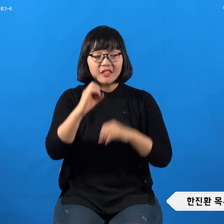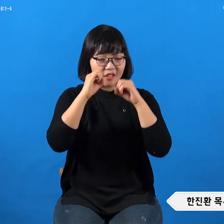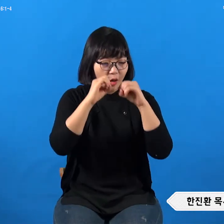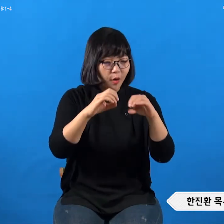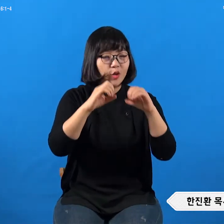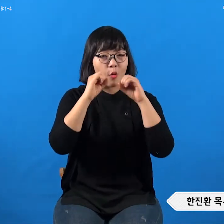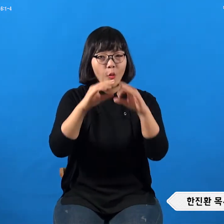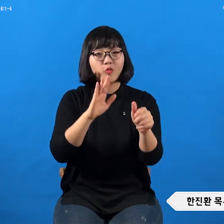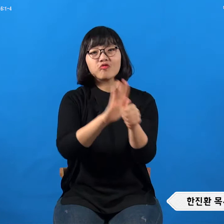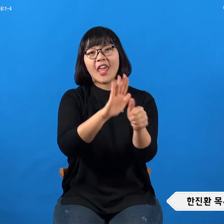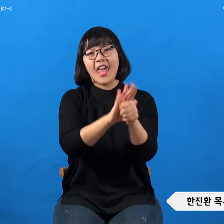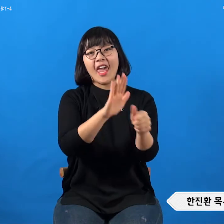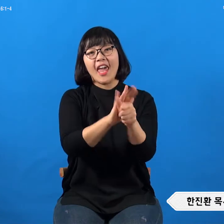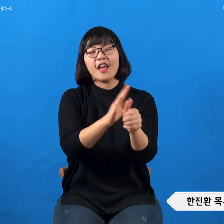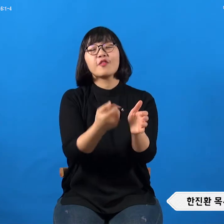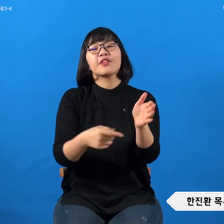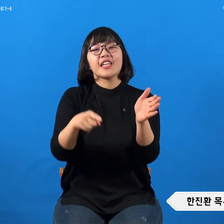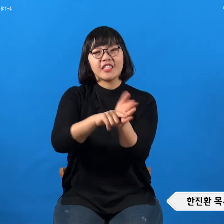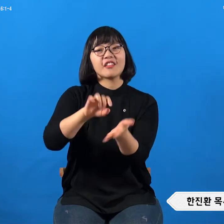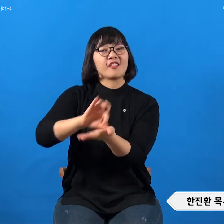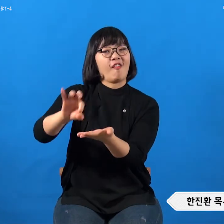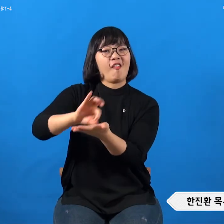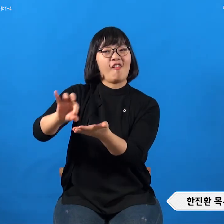합니다. 그렇게 하는 것이 필요합니다.